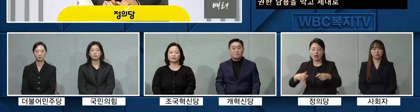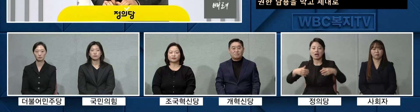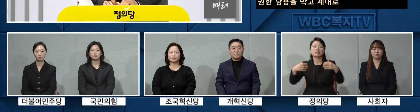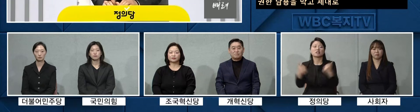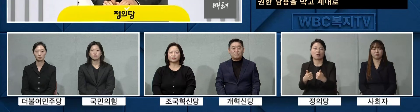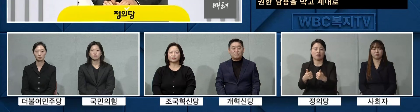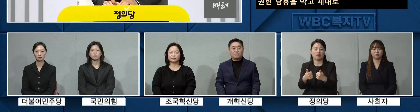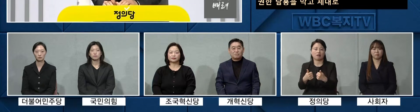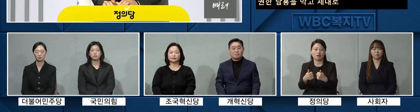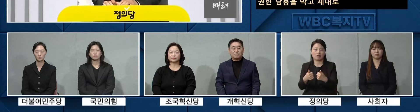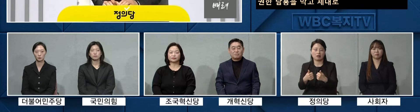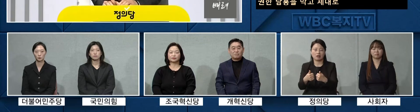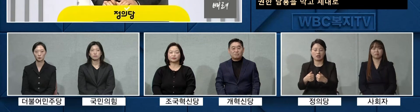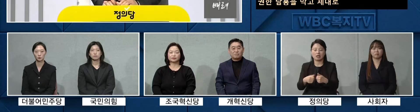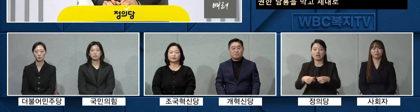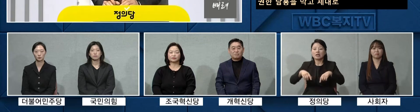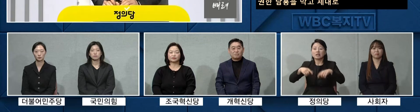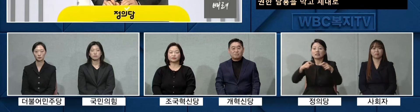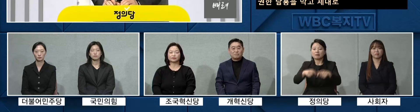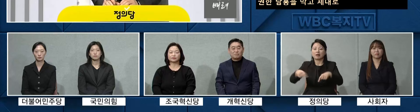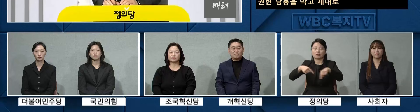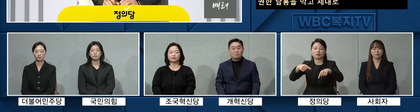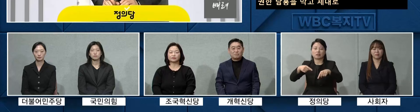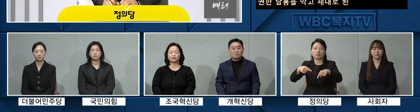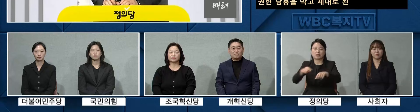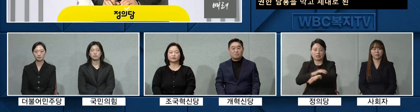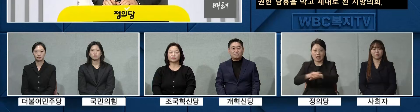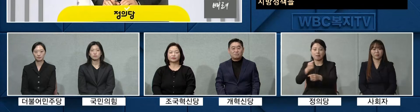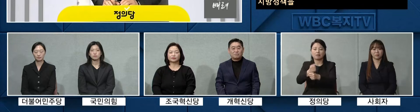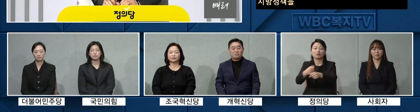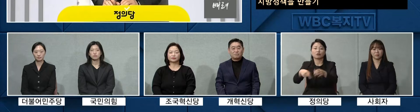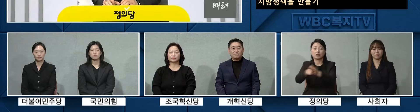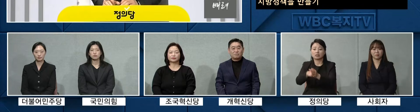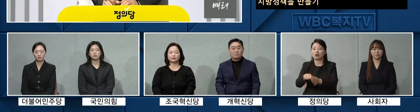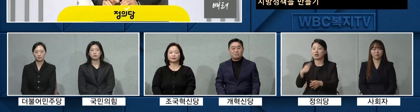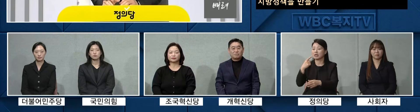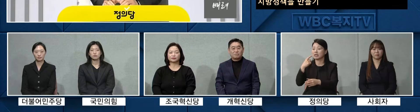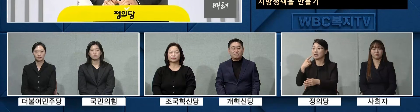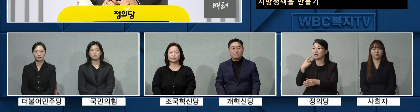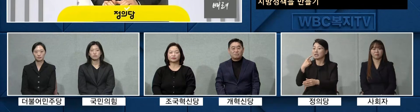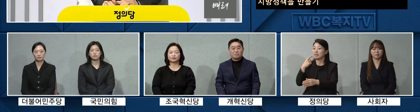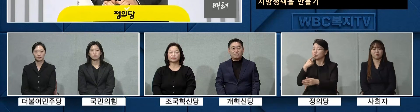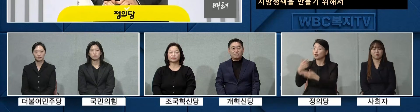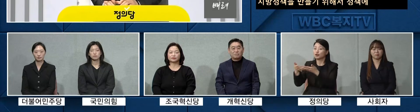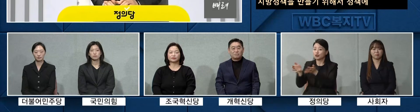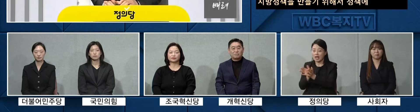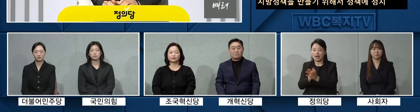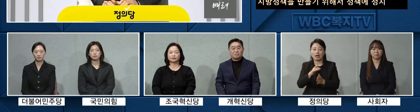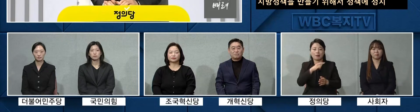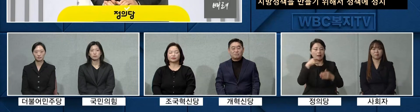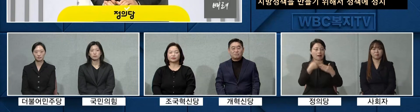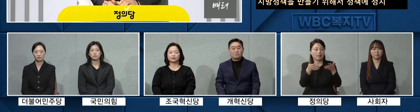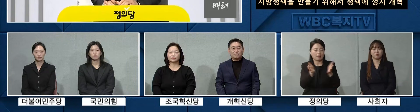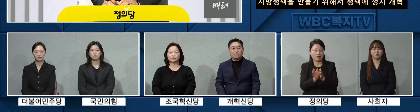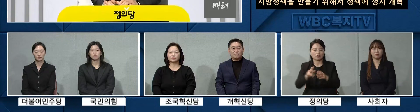지방 정치를 만들기 위해서 이번에 정치개혁 민주당과 국민의힘에게 강력히